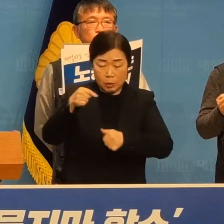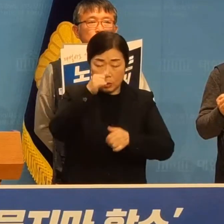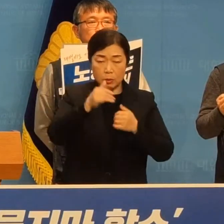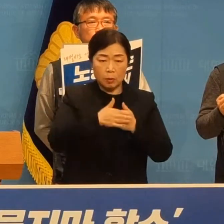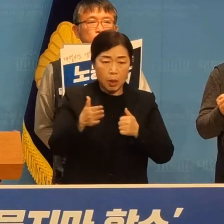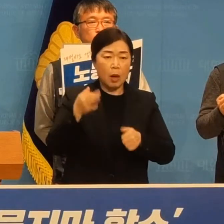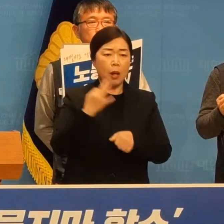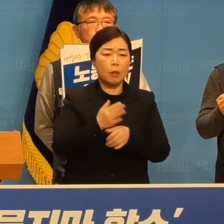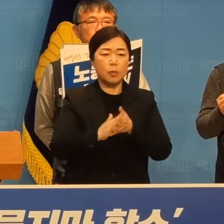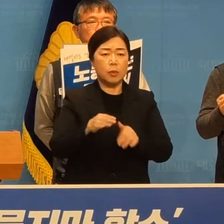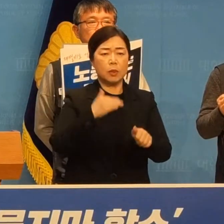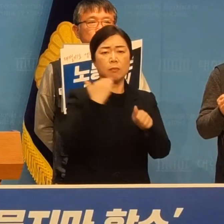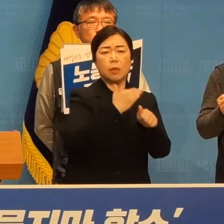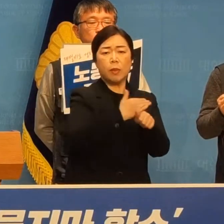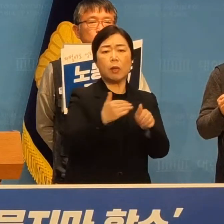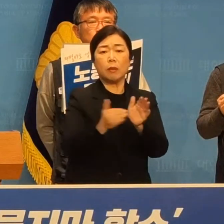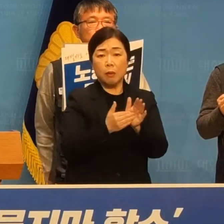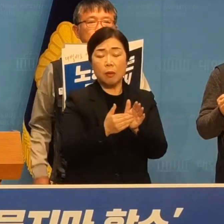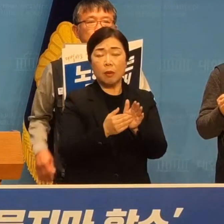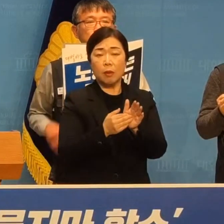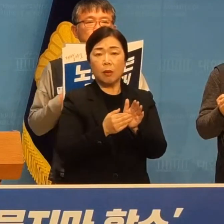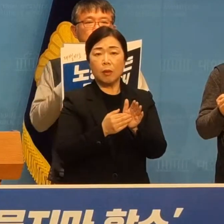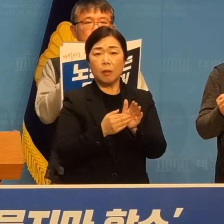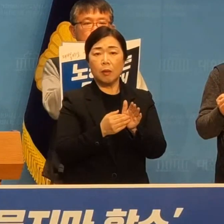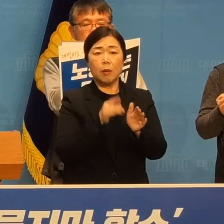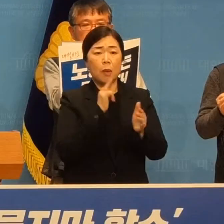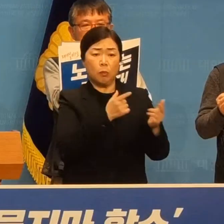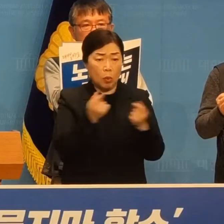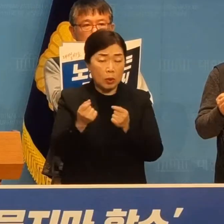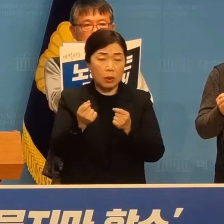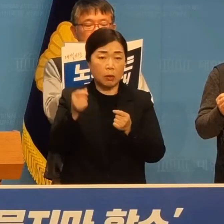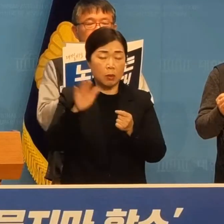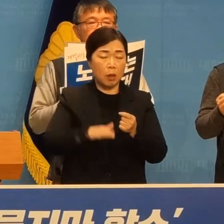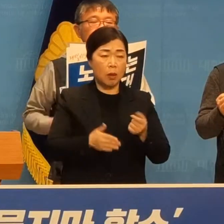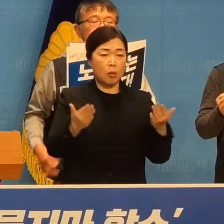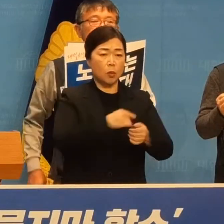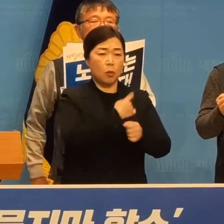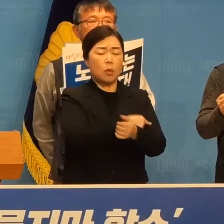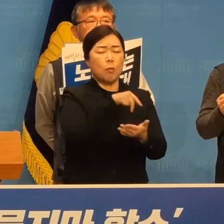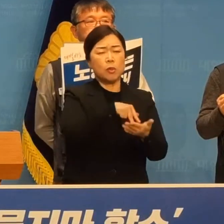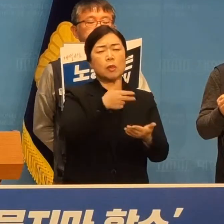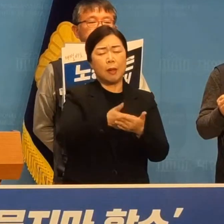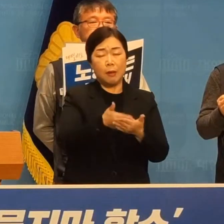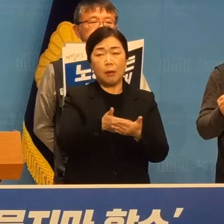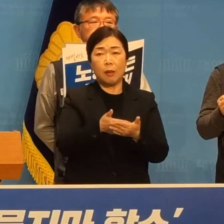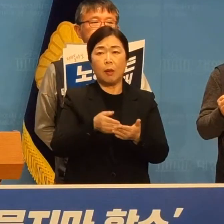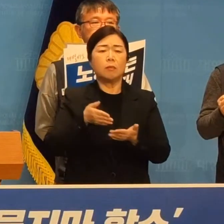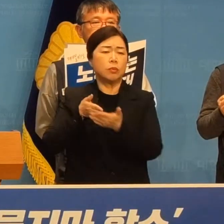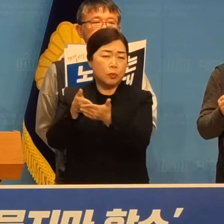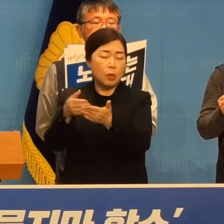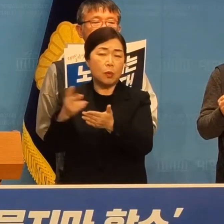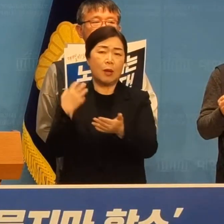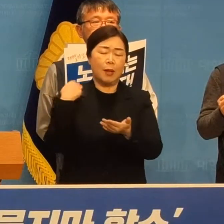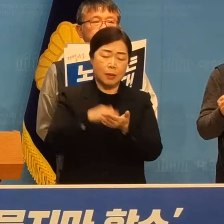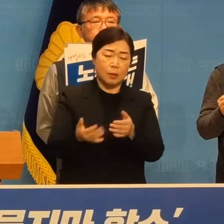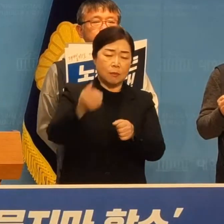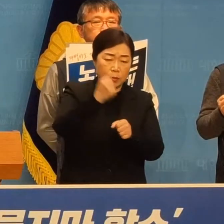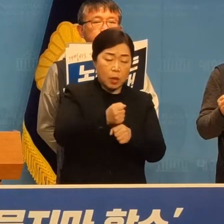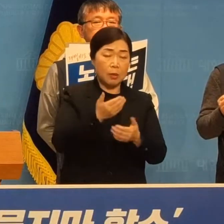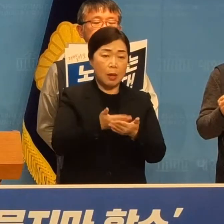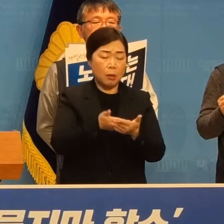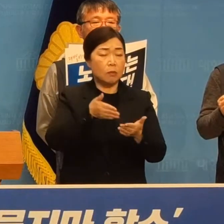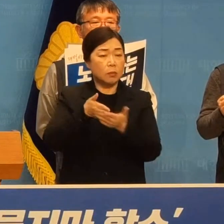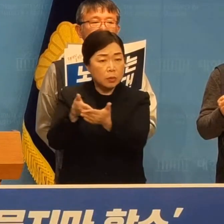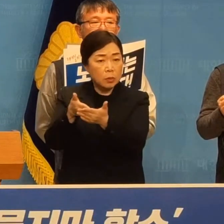불기소 처분하더니 해고된 노동자가 노동상권을 보장하라 그리고 원직 복지시켜라 요구했다고